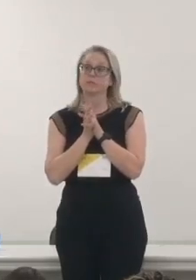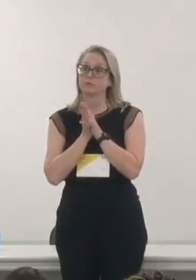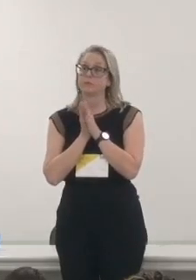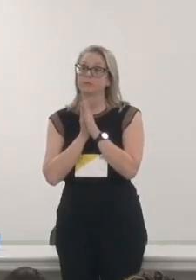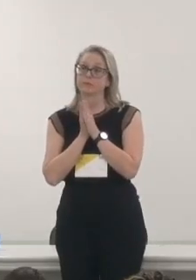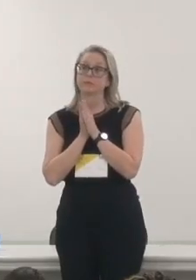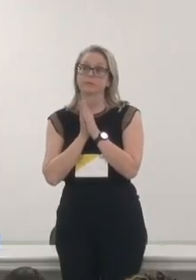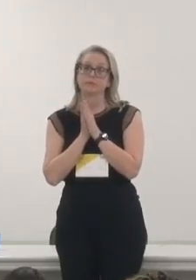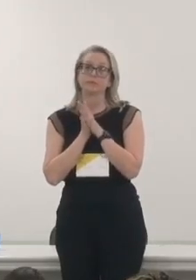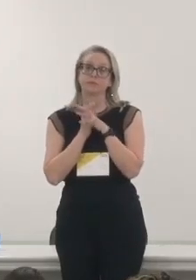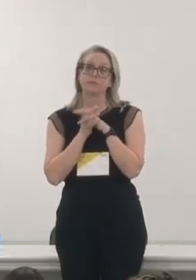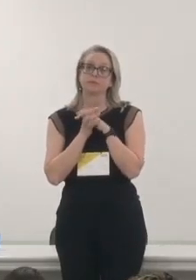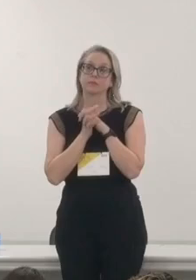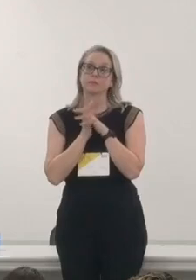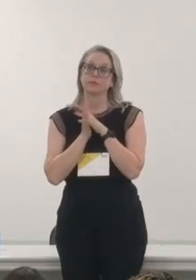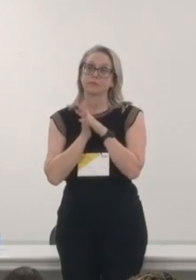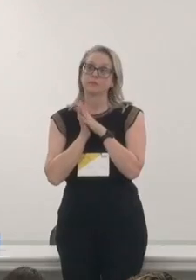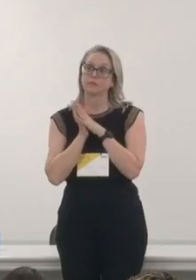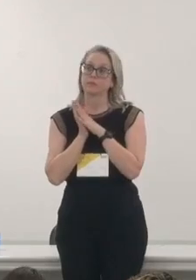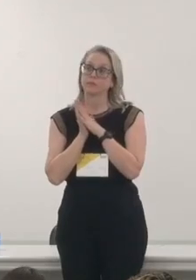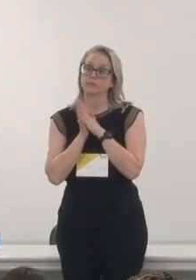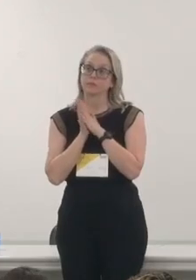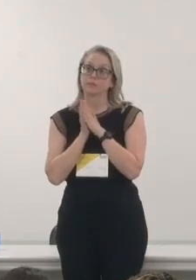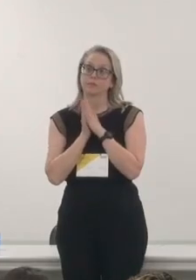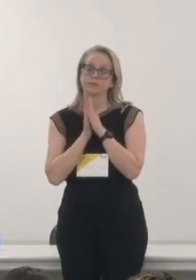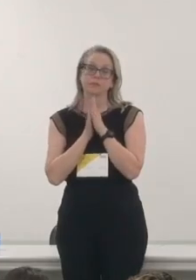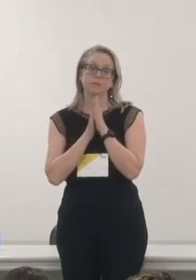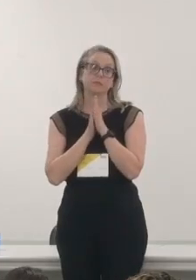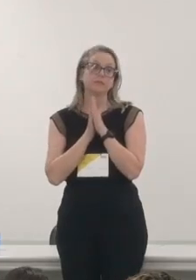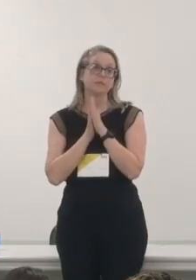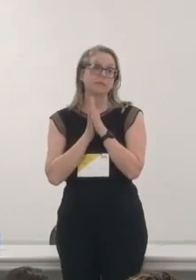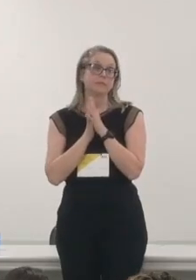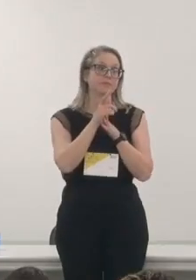para poder falar sobre os gêneros também, se isso se dá em outros.